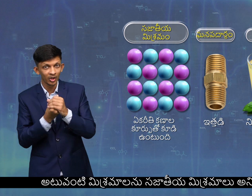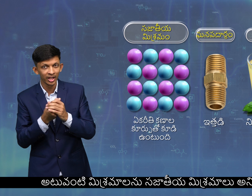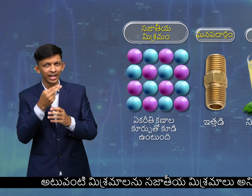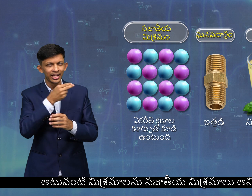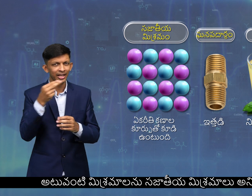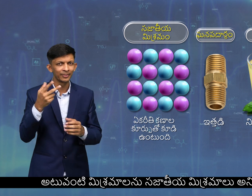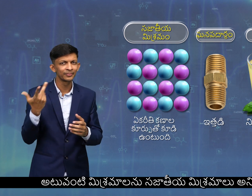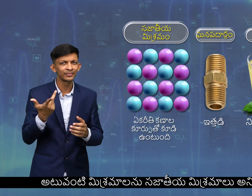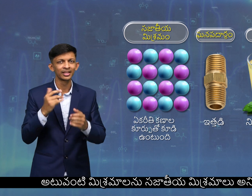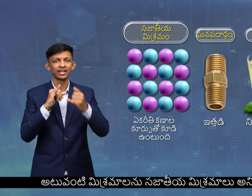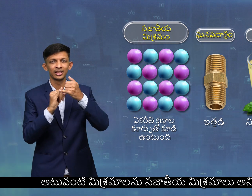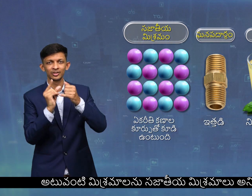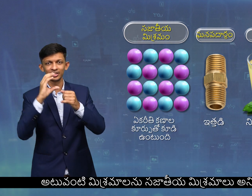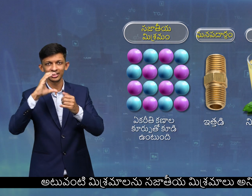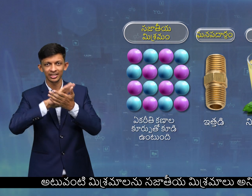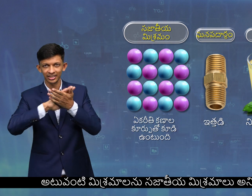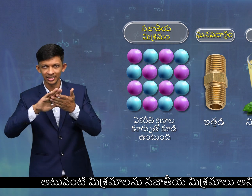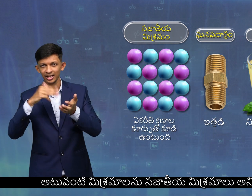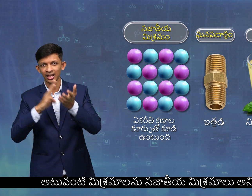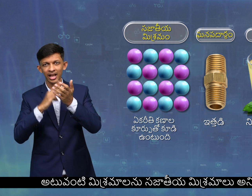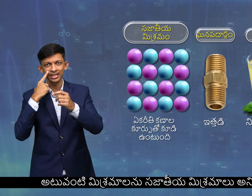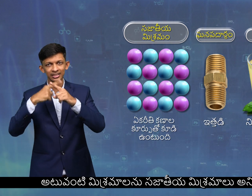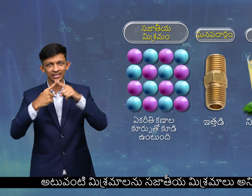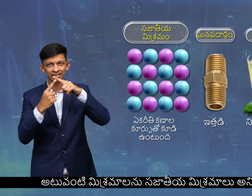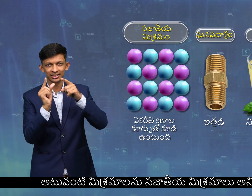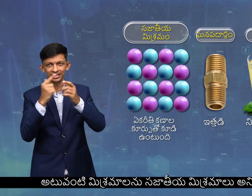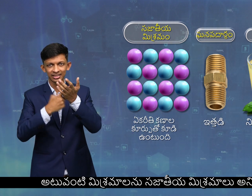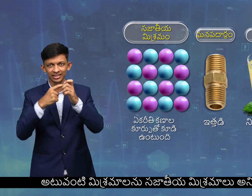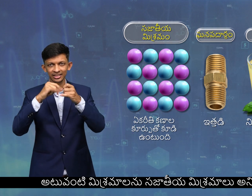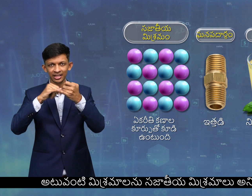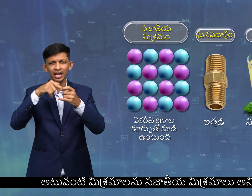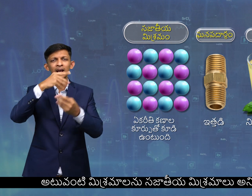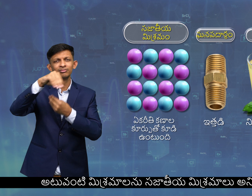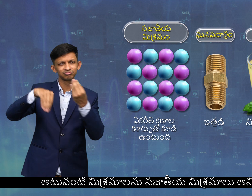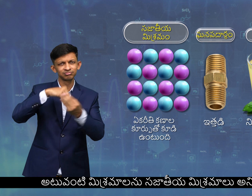అటువంటి మిశ్రమాలను సజాతీయ మిశ్రమాలు అని పిలుస్తాము.